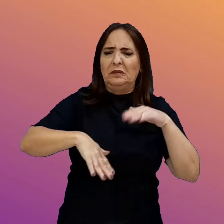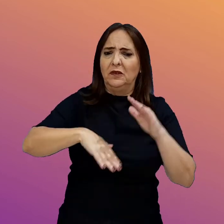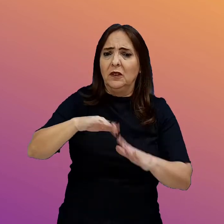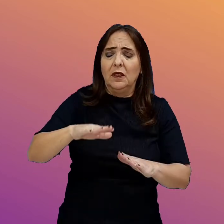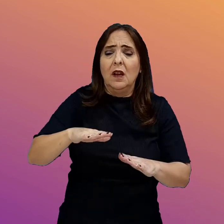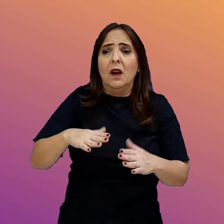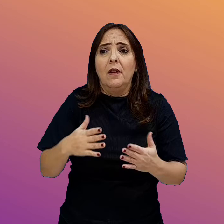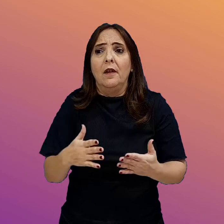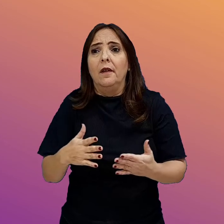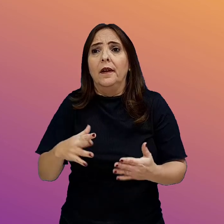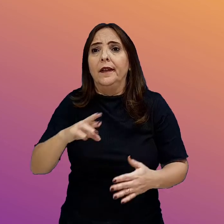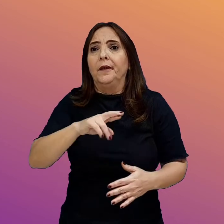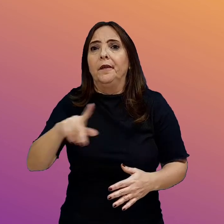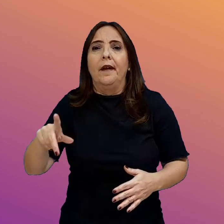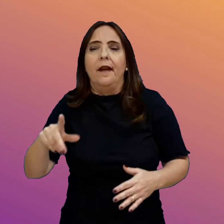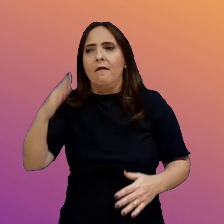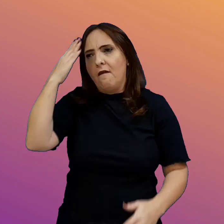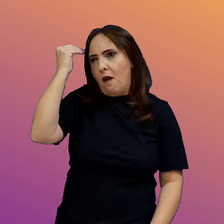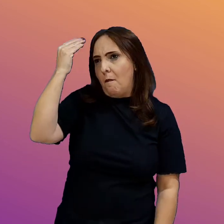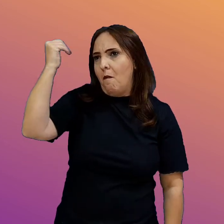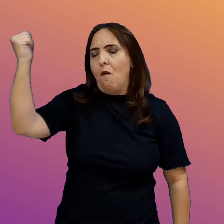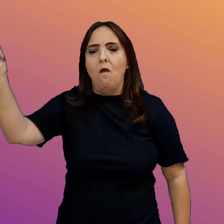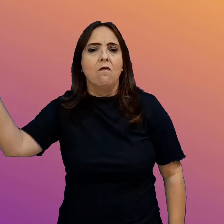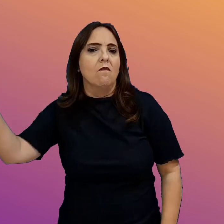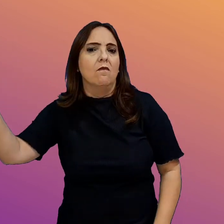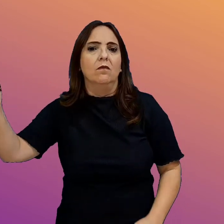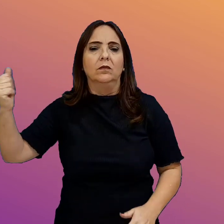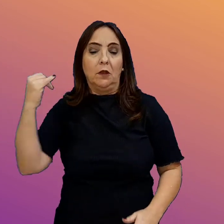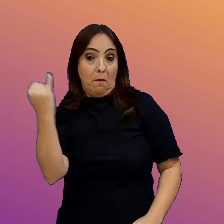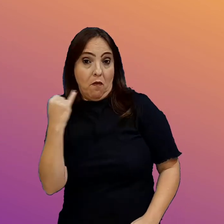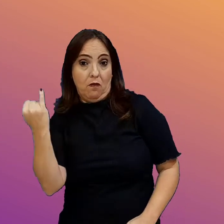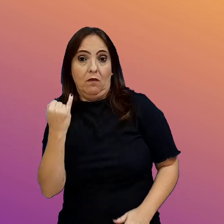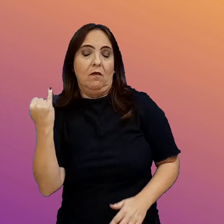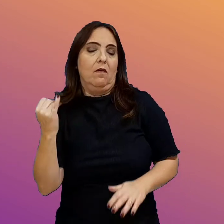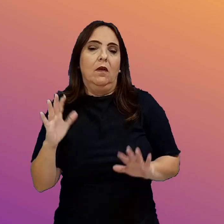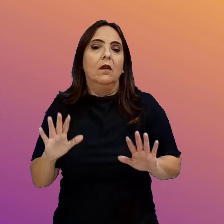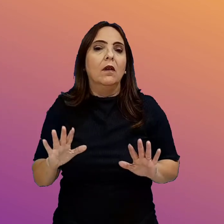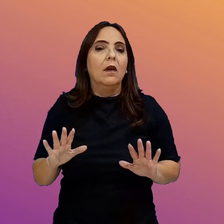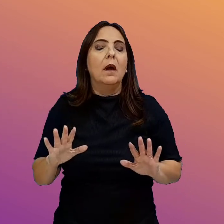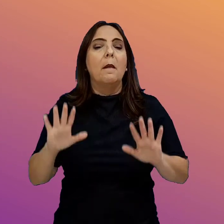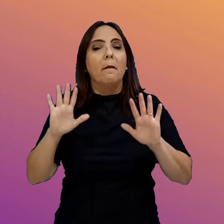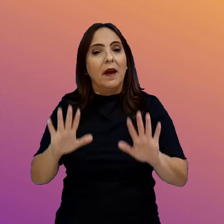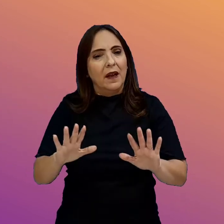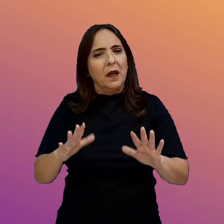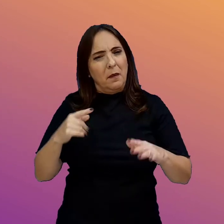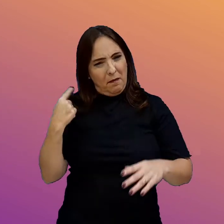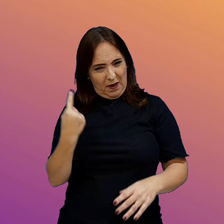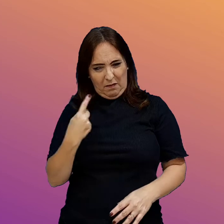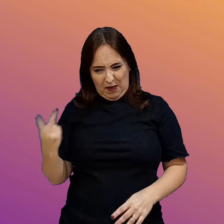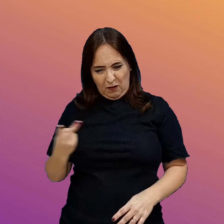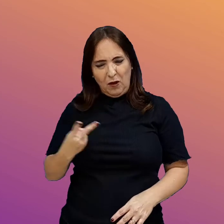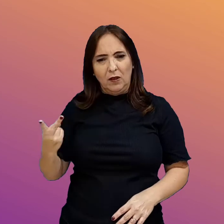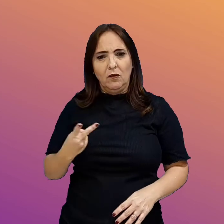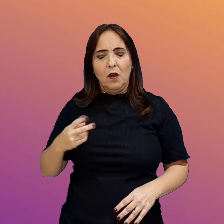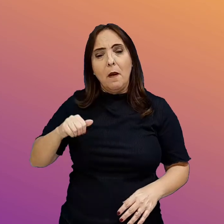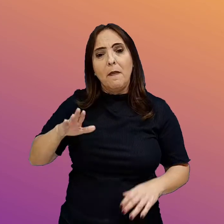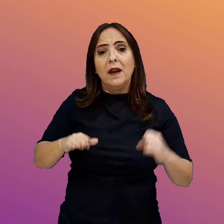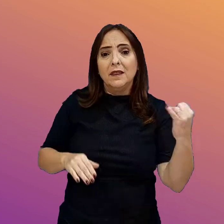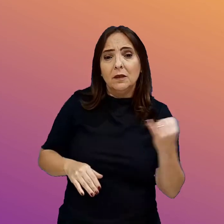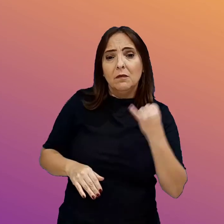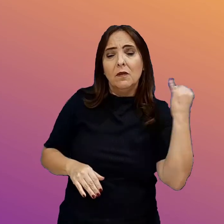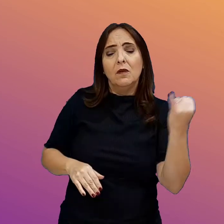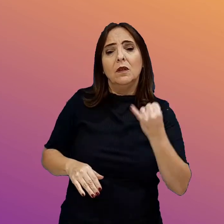não é tão procurada assim, mas é importante para a gente que eles